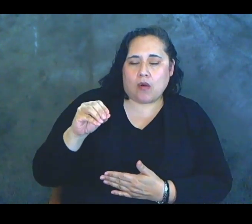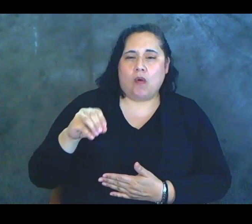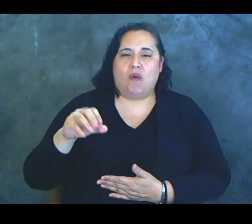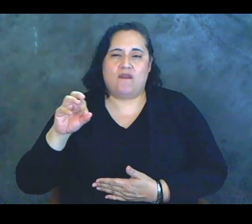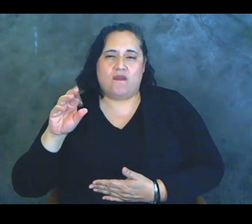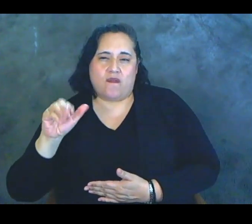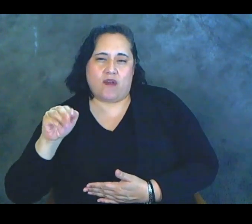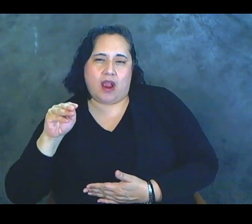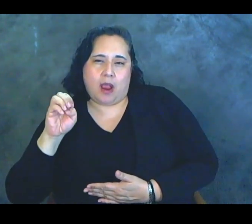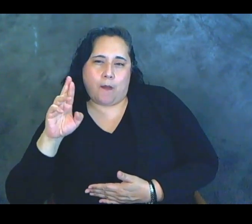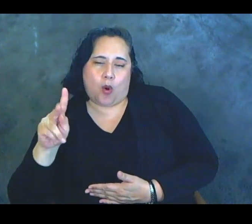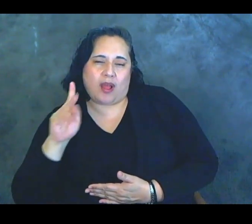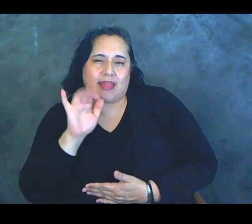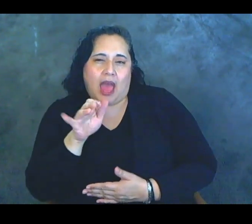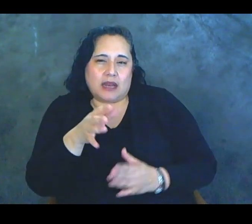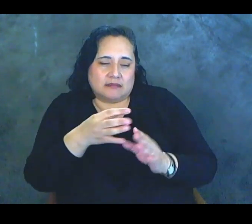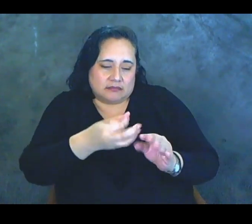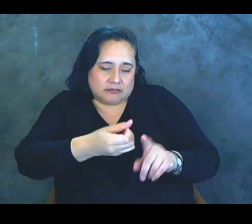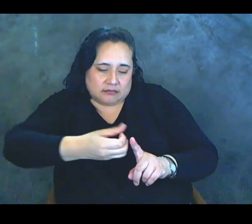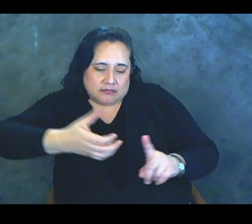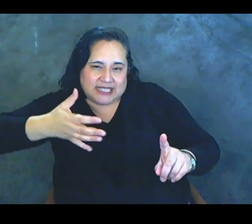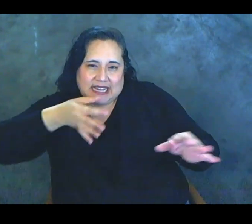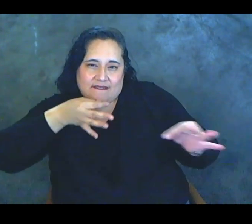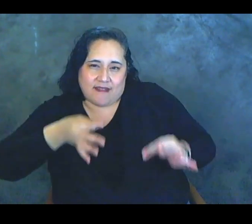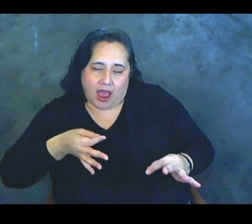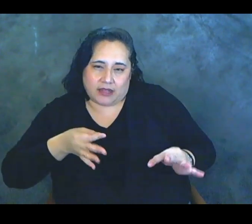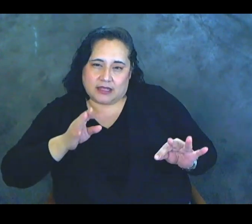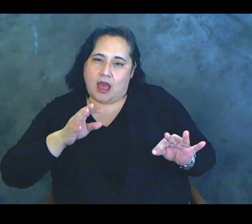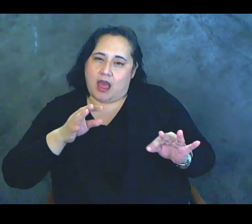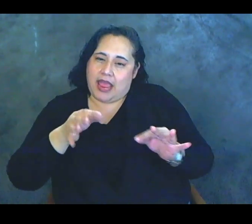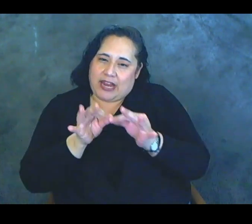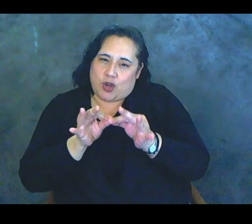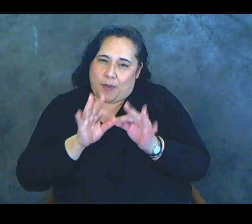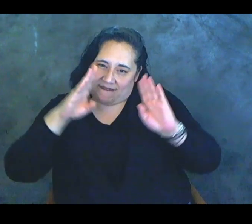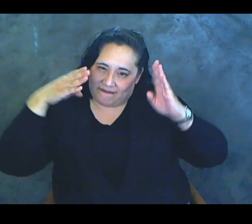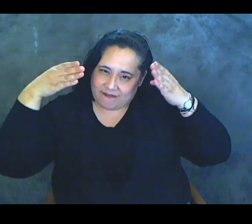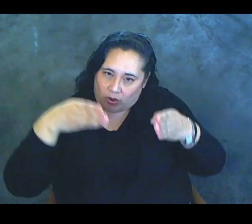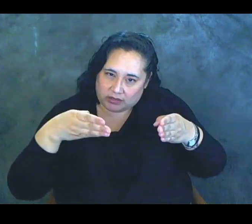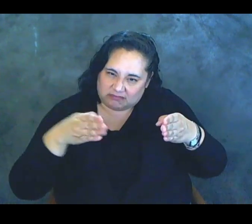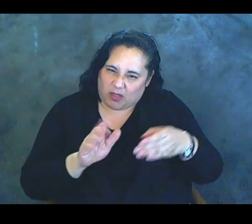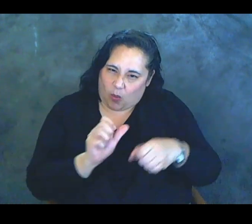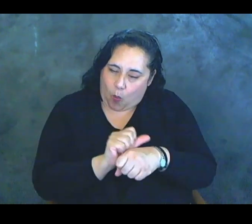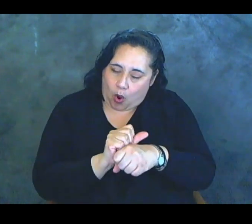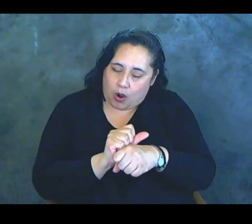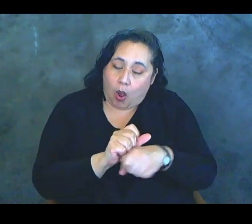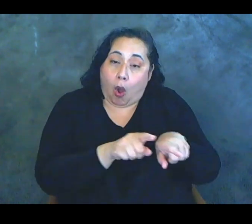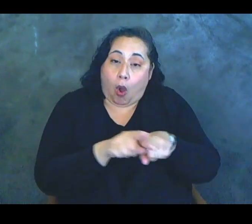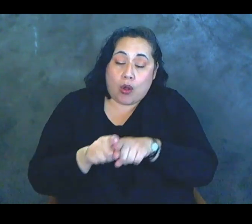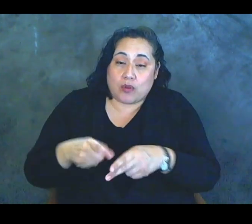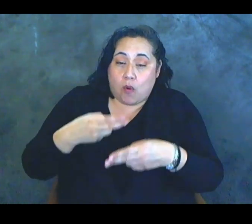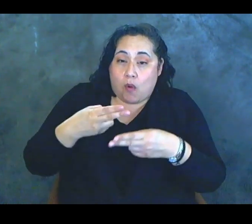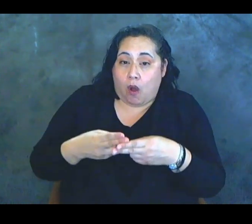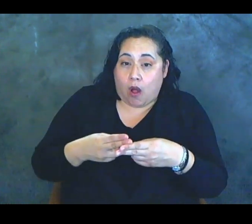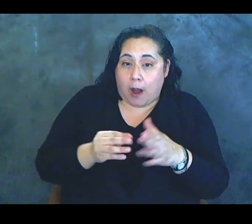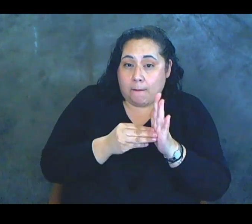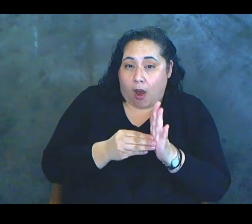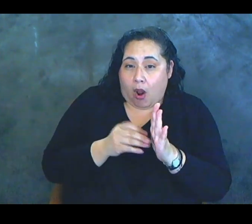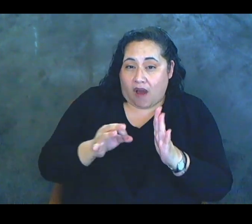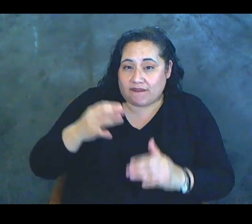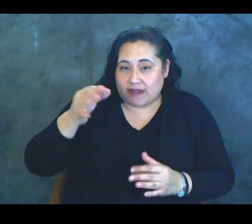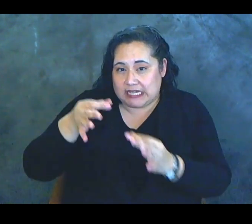trabajo de interpretación, también conocido como modelos de interpretación.